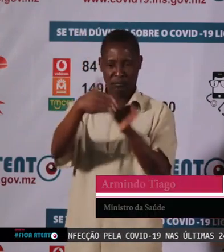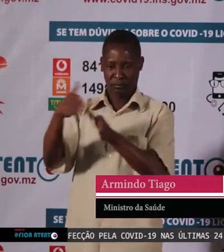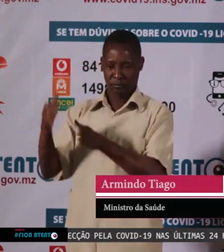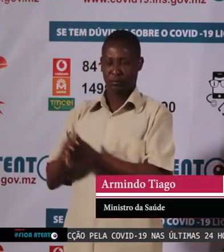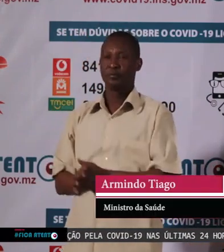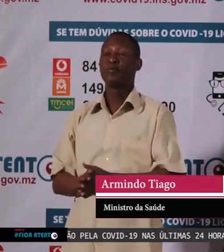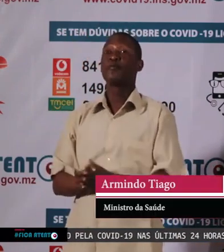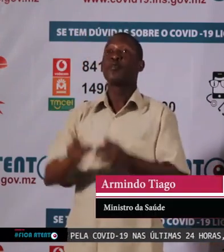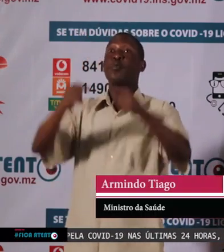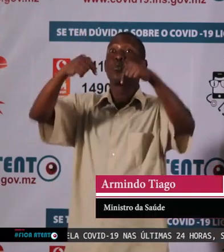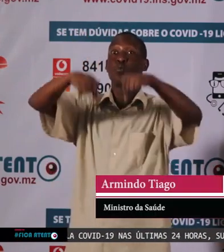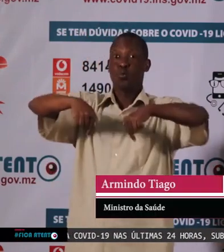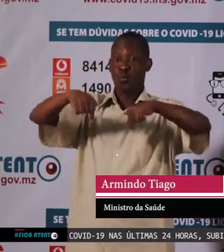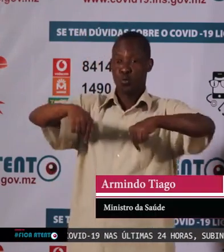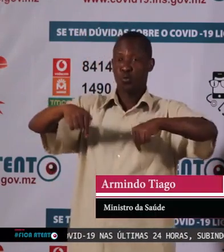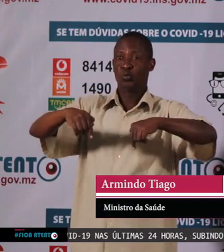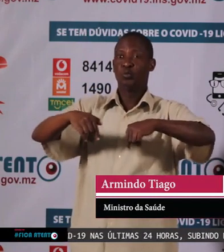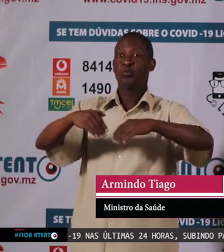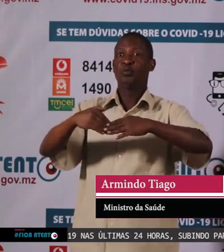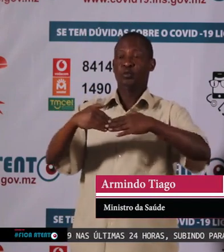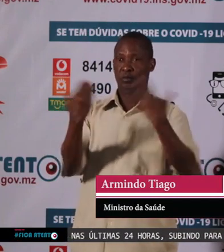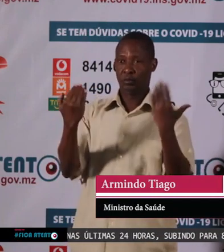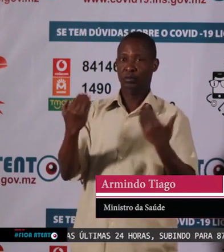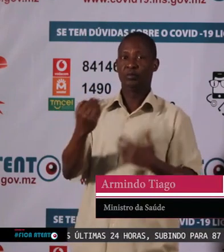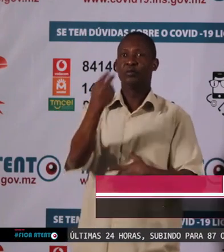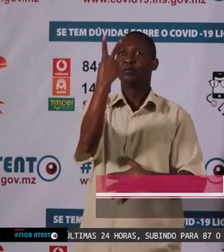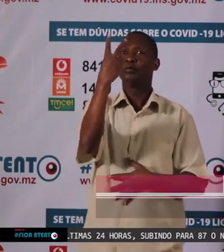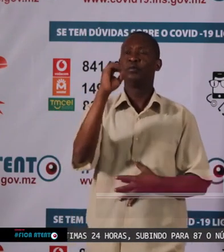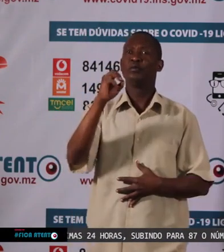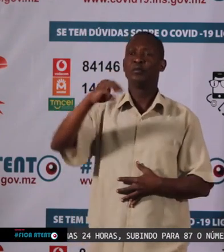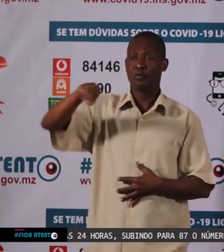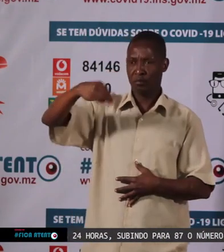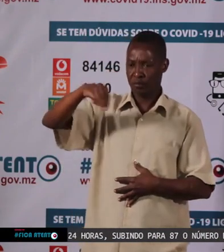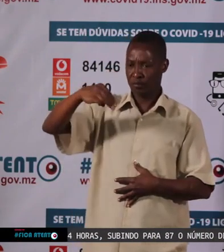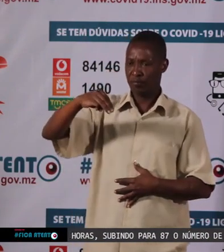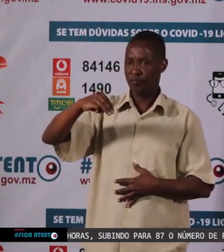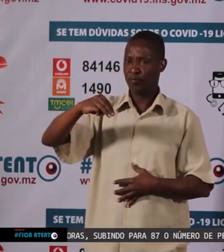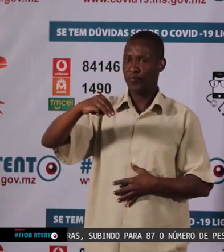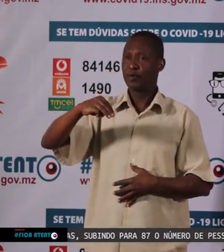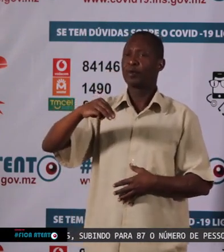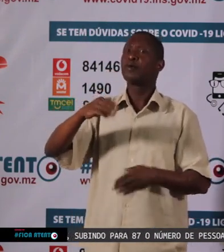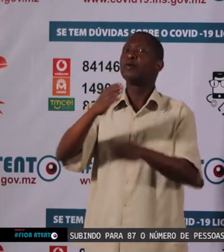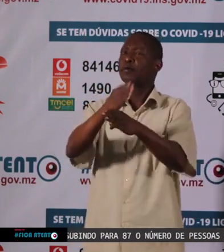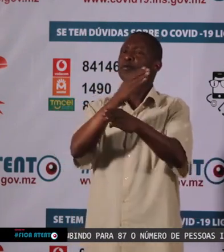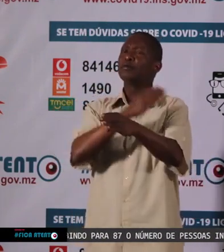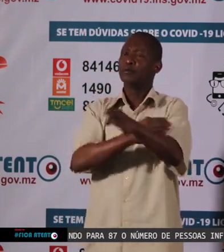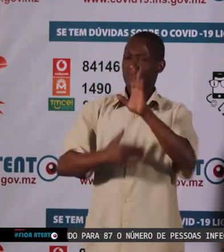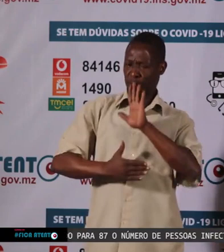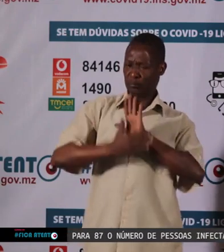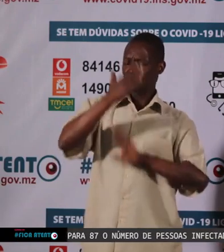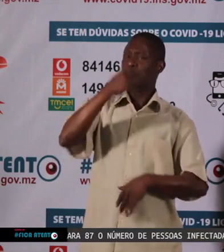Hoje, no dia 20 de maio, e como disse no início, nós demoramos porque tivemos que